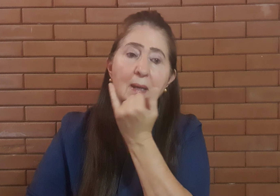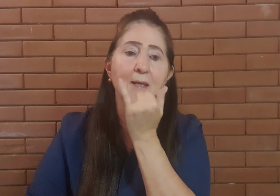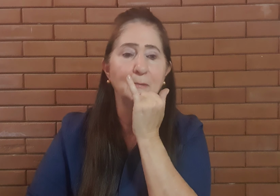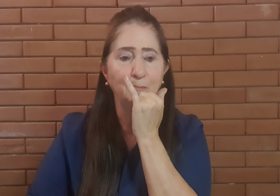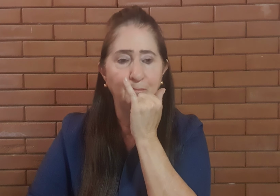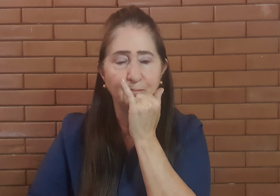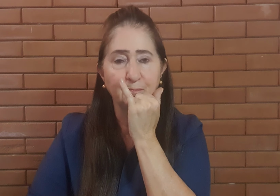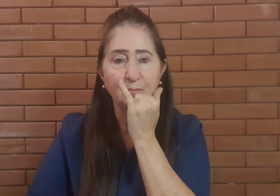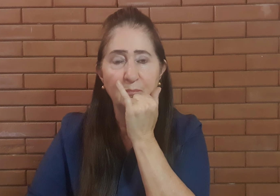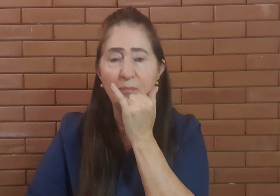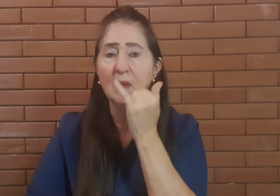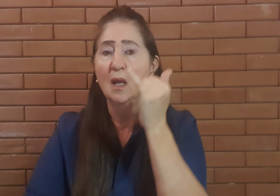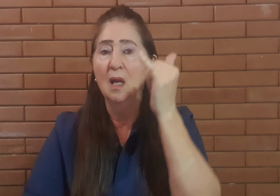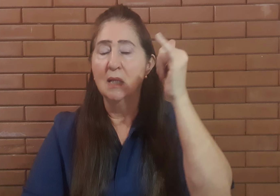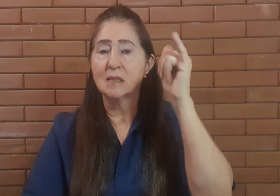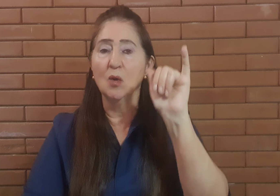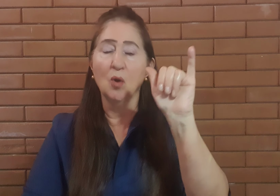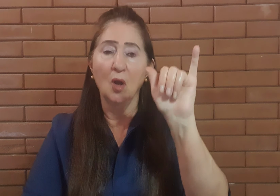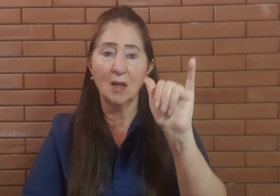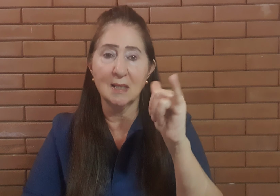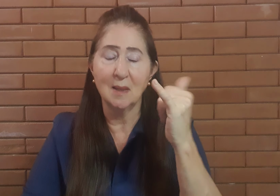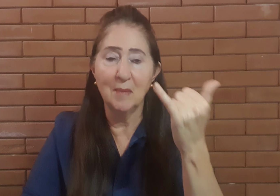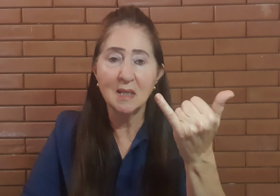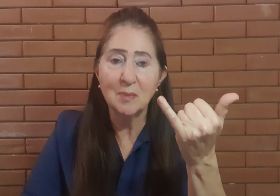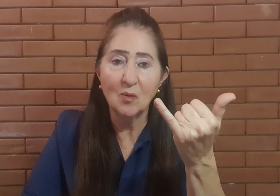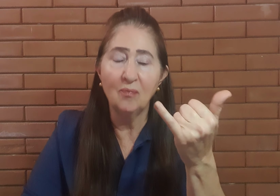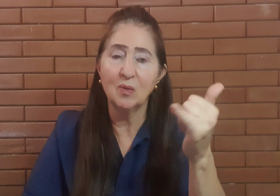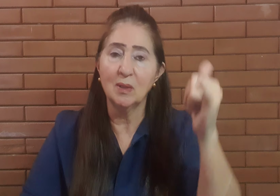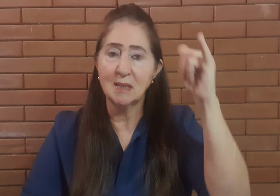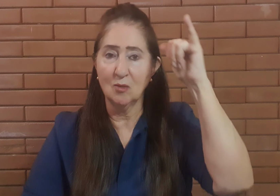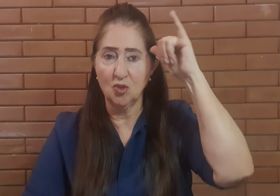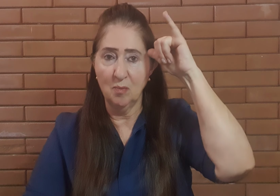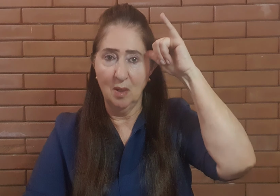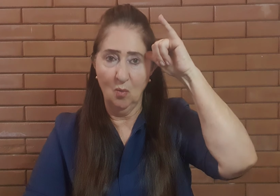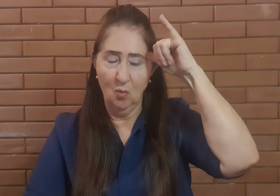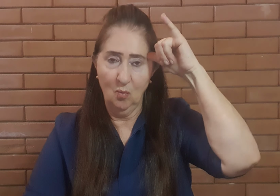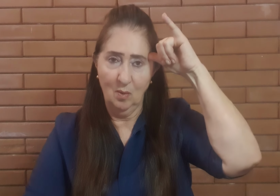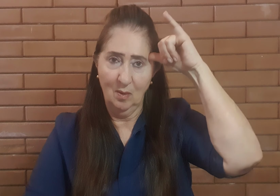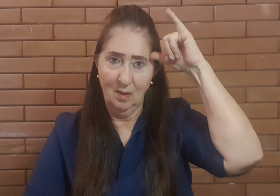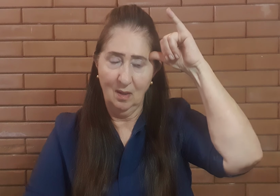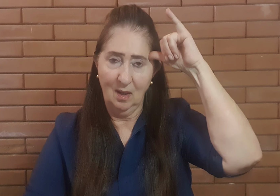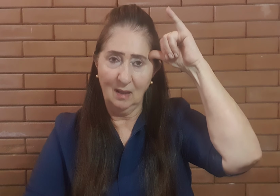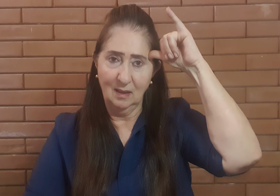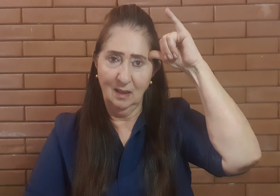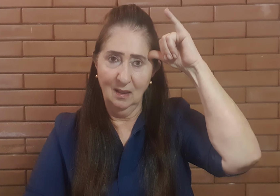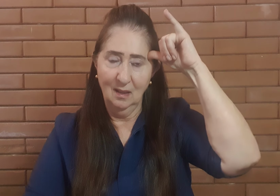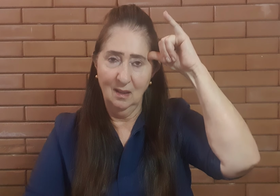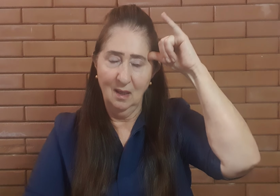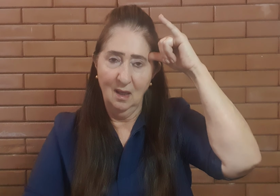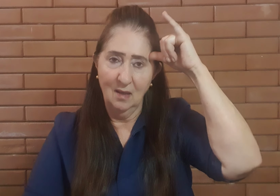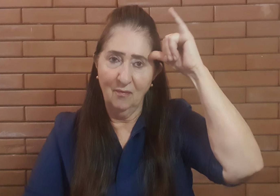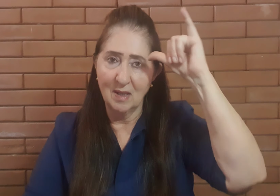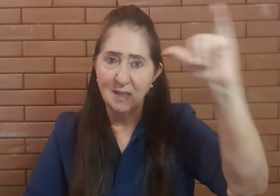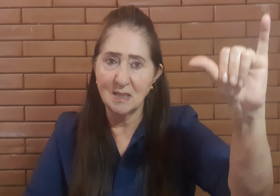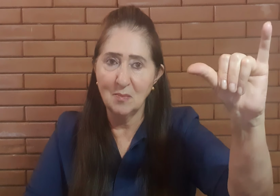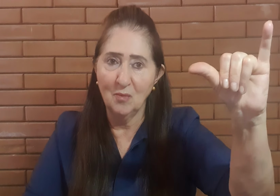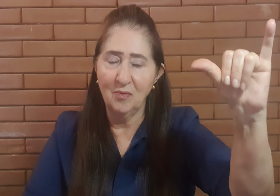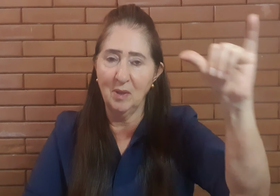desculpa. Se eu coloco essa mesma configuração de mão aqui e faço esse movimento